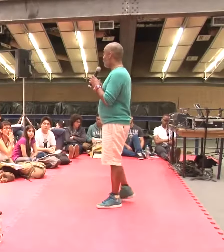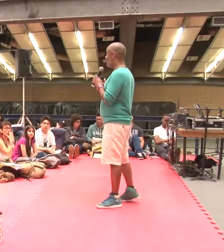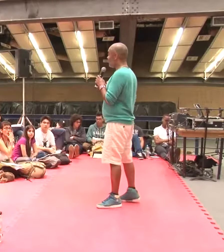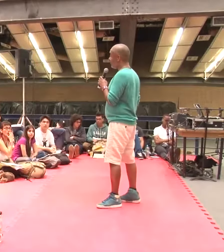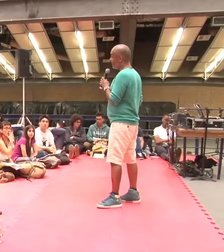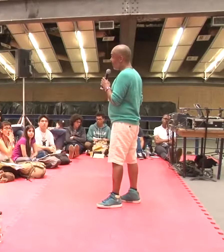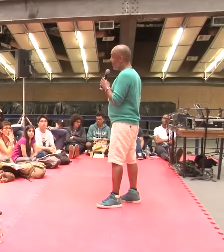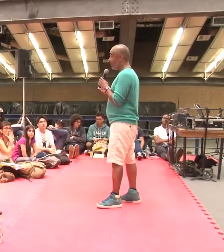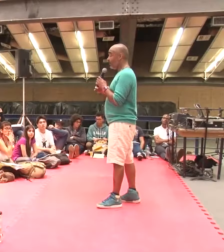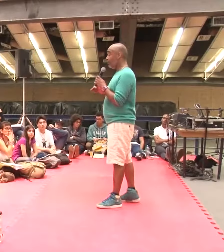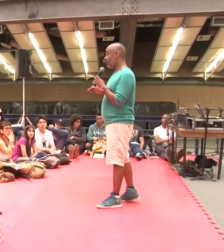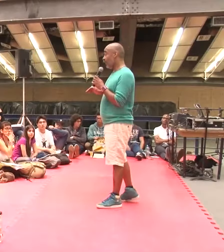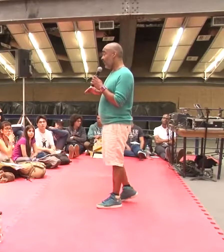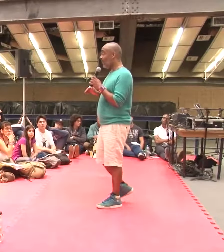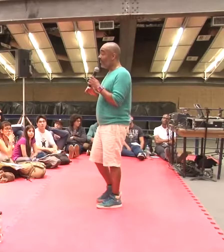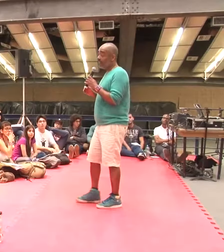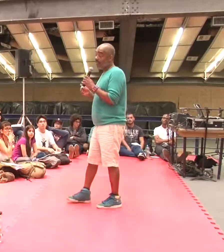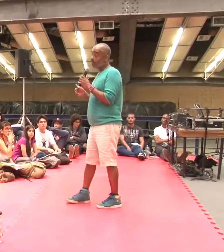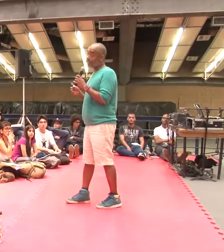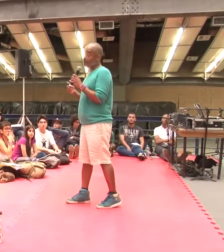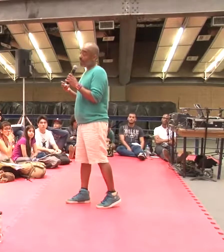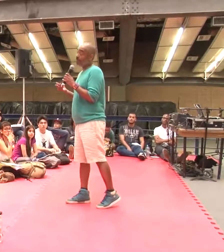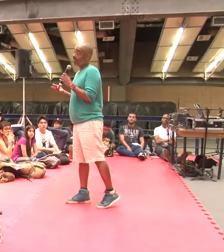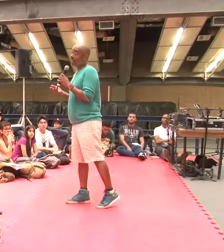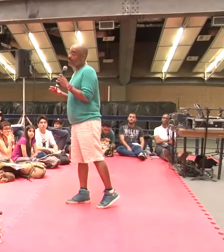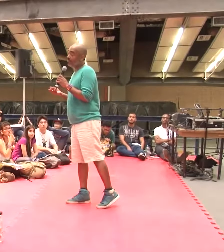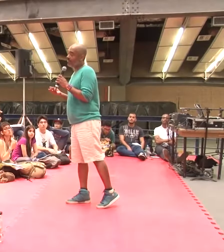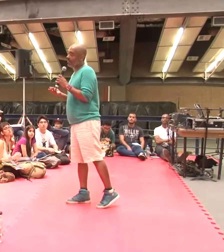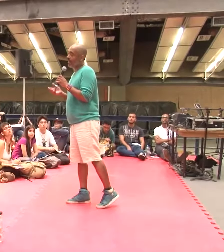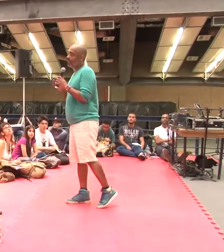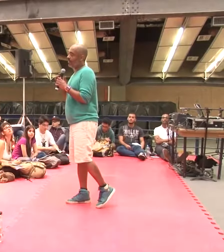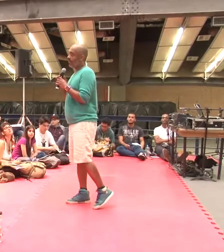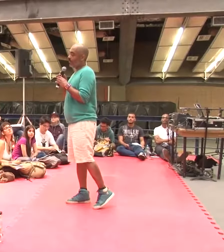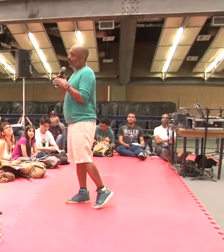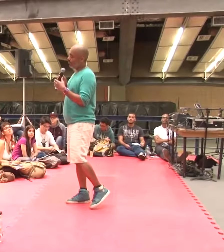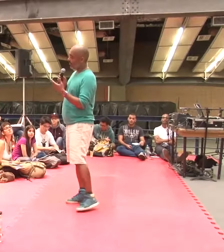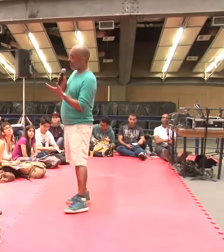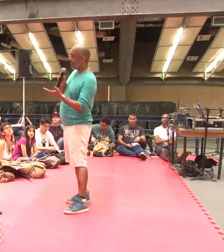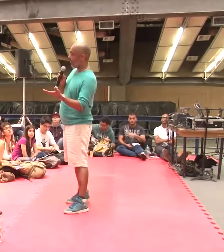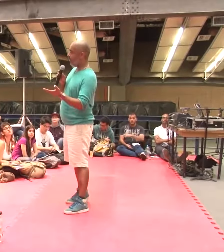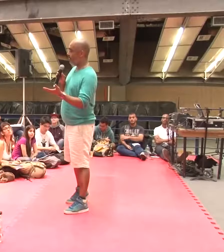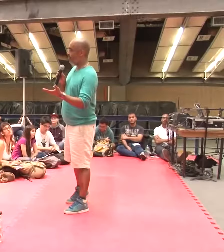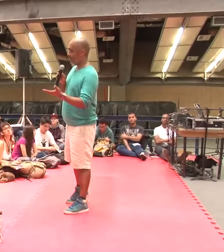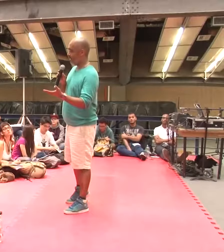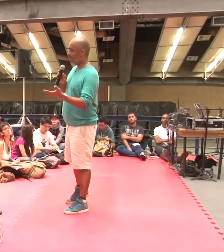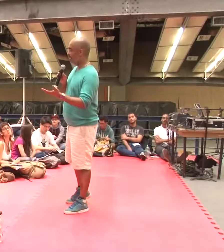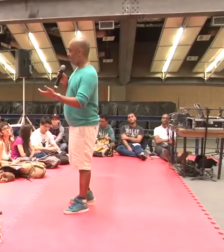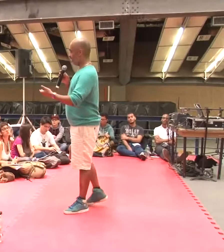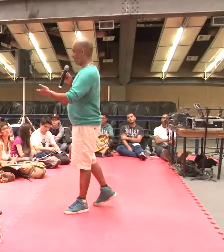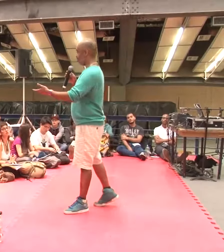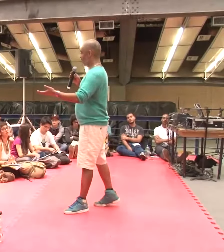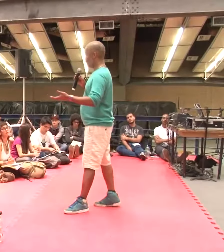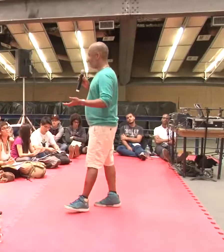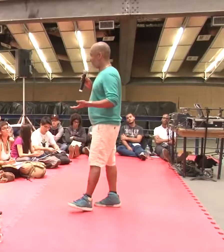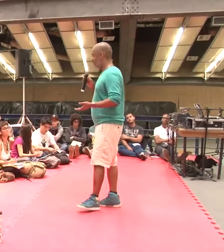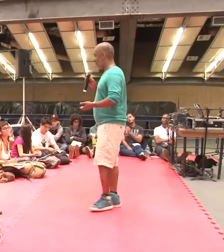com condição social, dinheiro, que luta pela liberdade dos escravos, não pode oferecer aquilo, né?